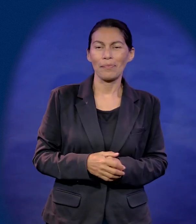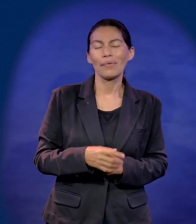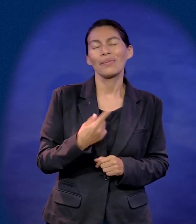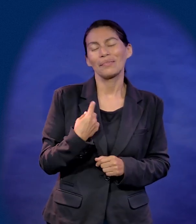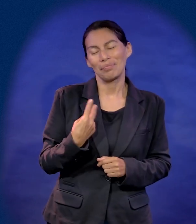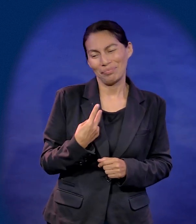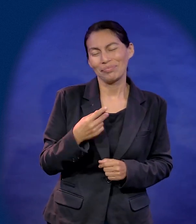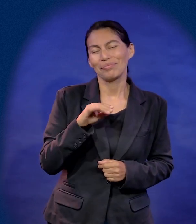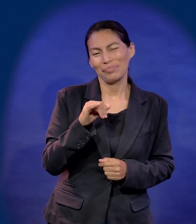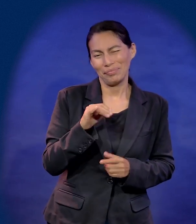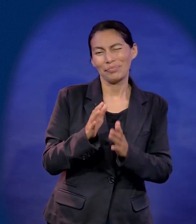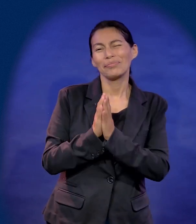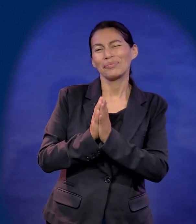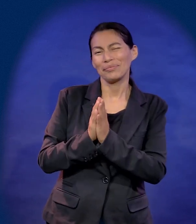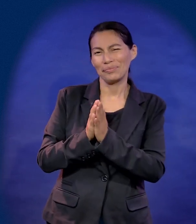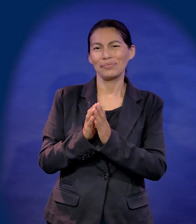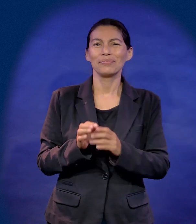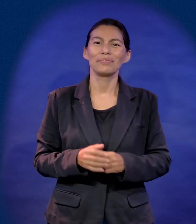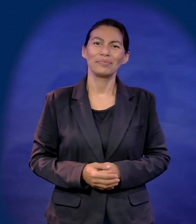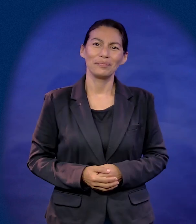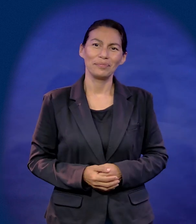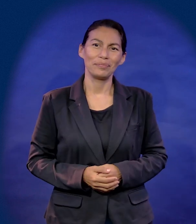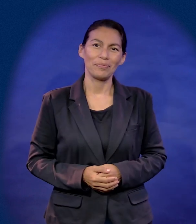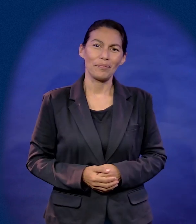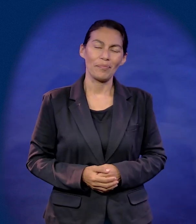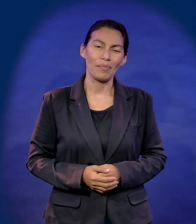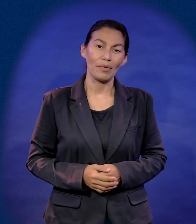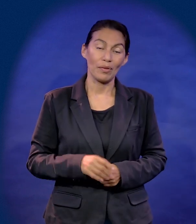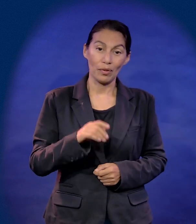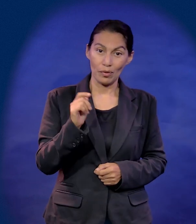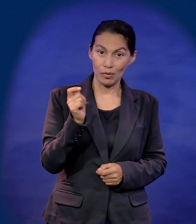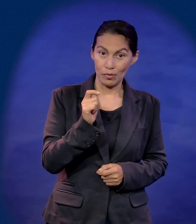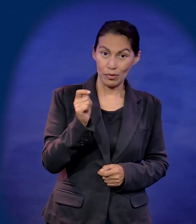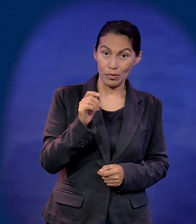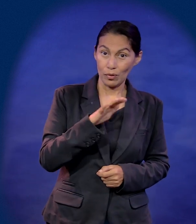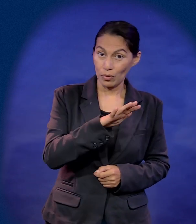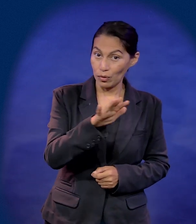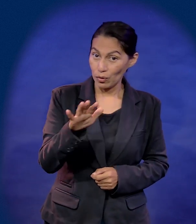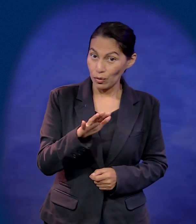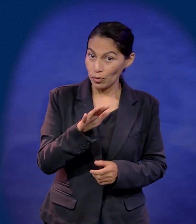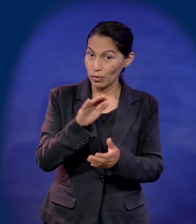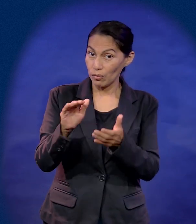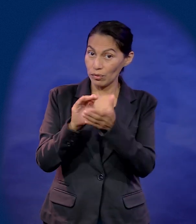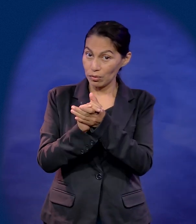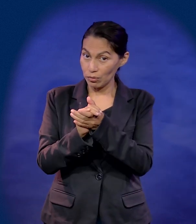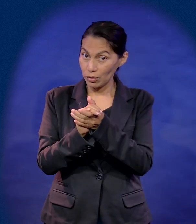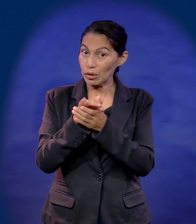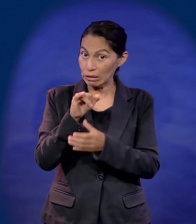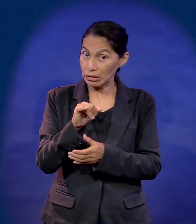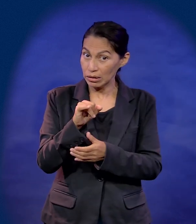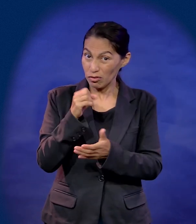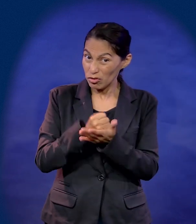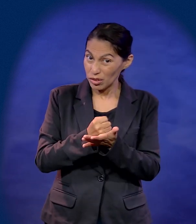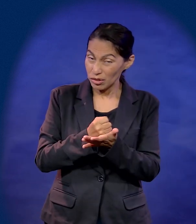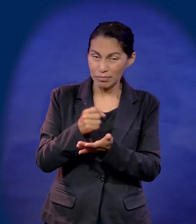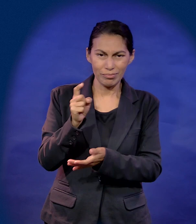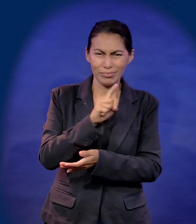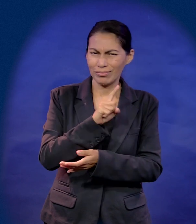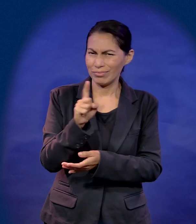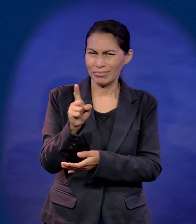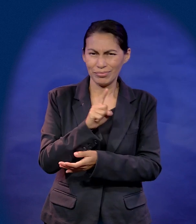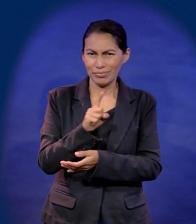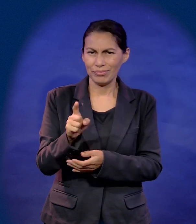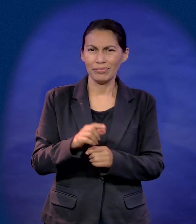Yo sé que no va a faltar el que va a decir, pero el nuestro sí, ándale, por favor. No todos los noviazgos deben terminar